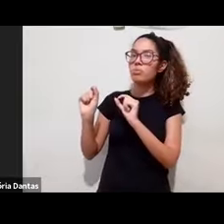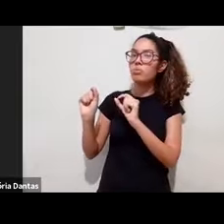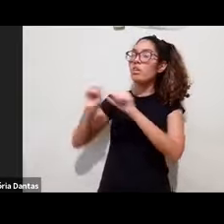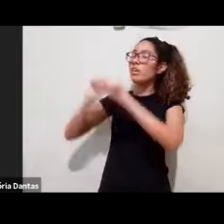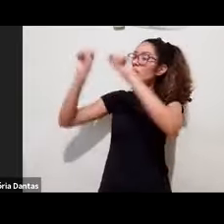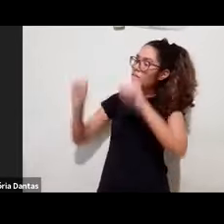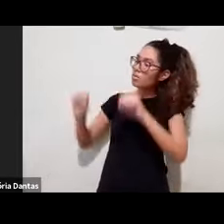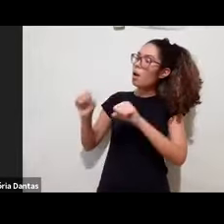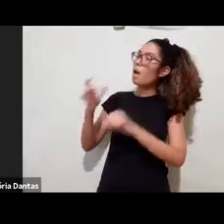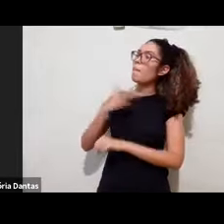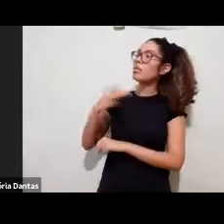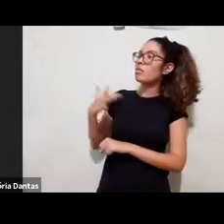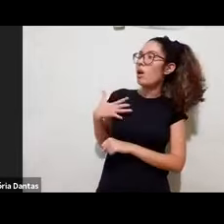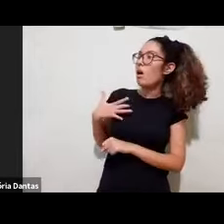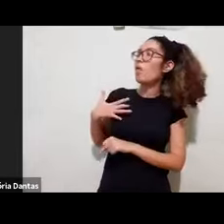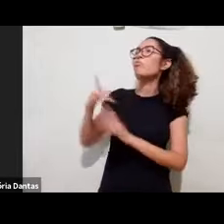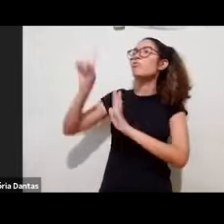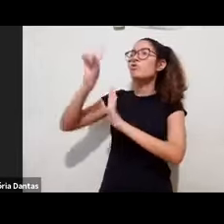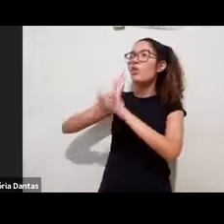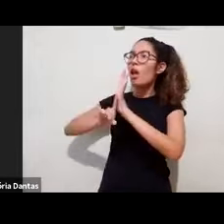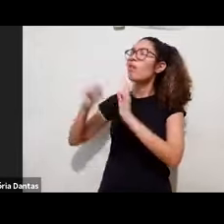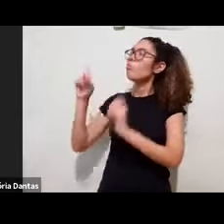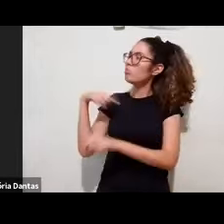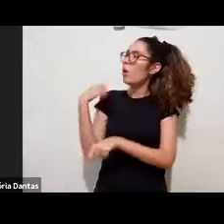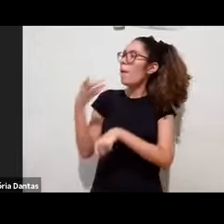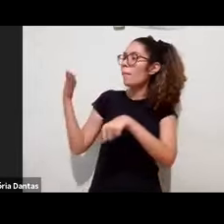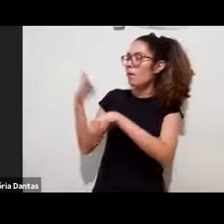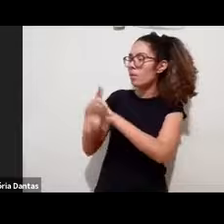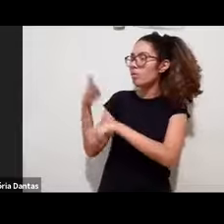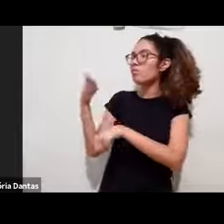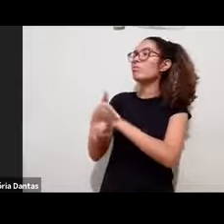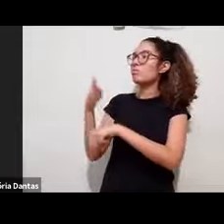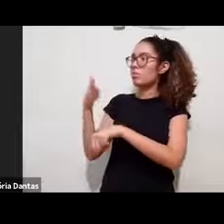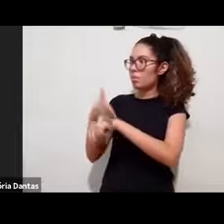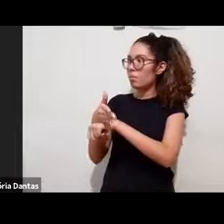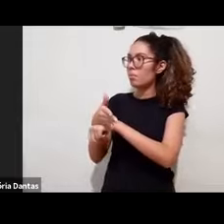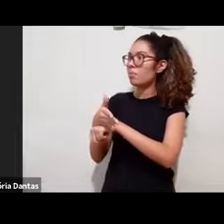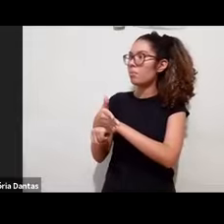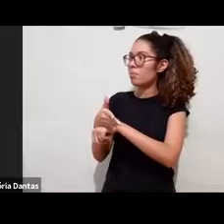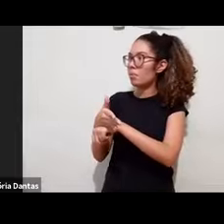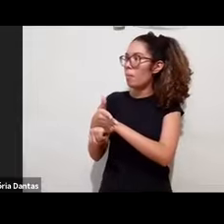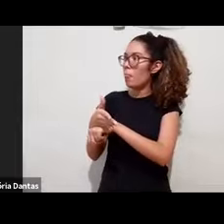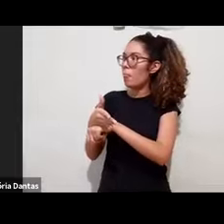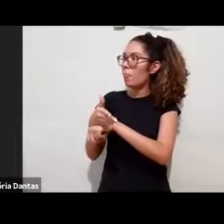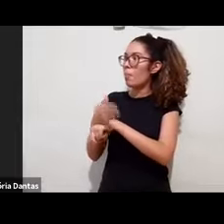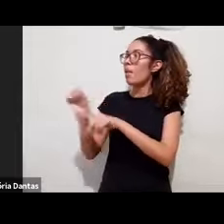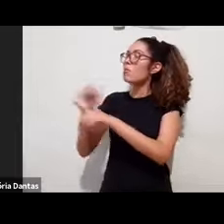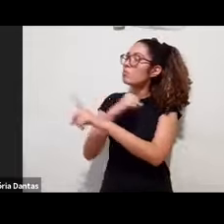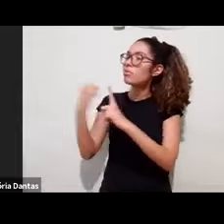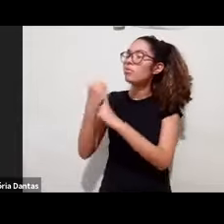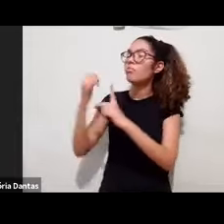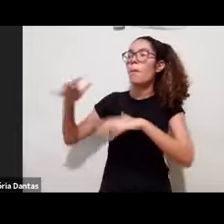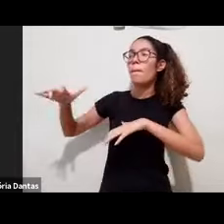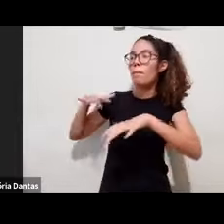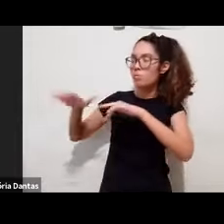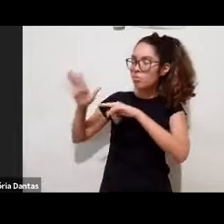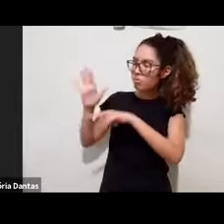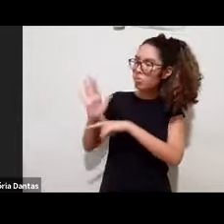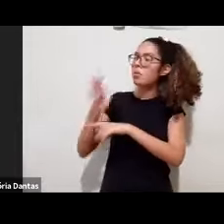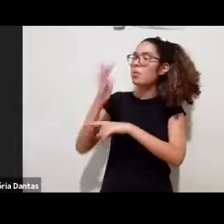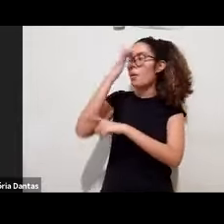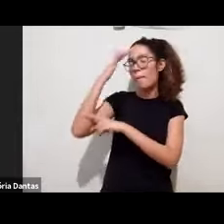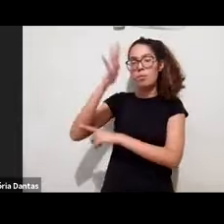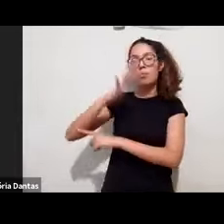saúde como um direito, fazendo parte de um tripé, que é o tripé da Seguridade Social, levando em consideração